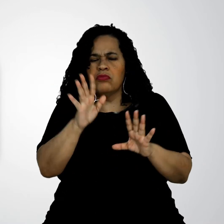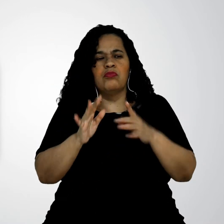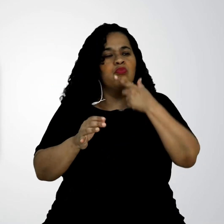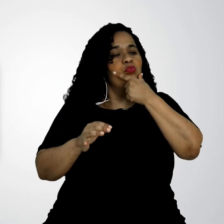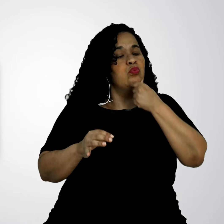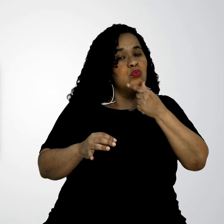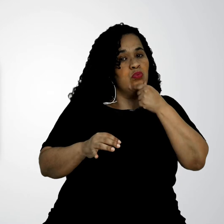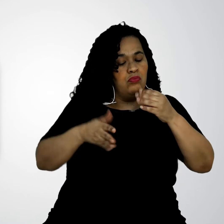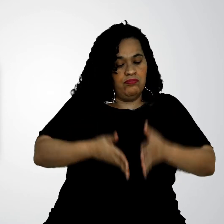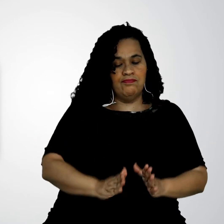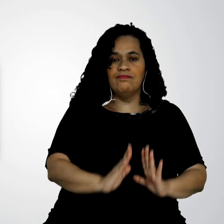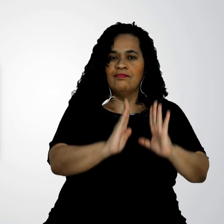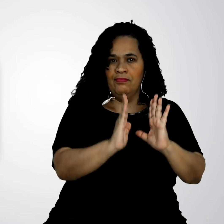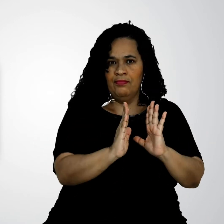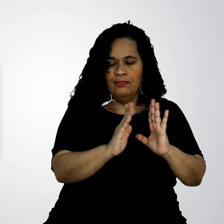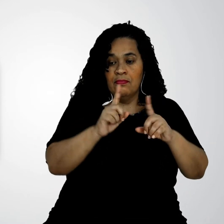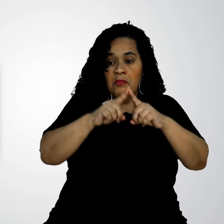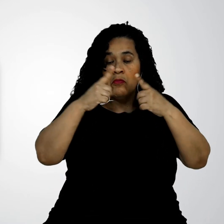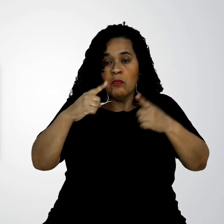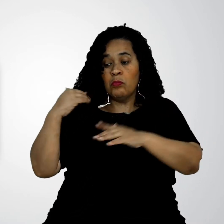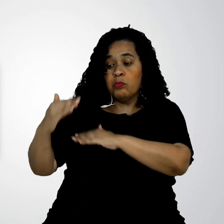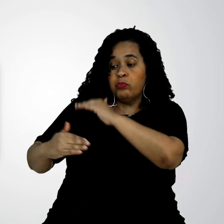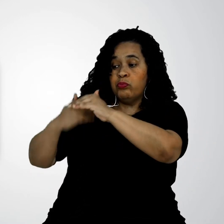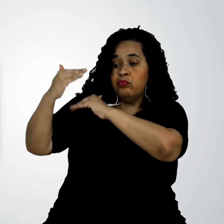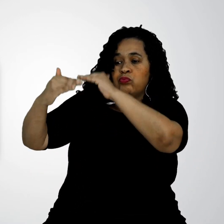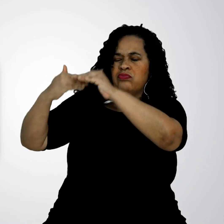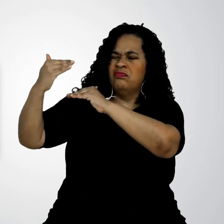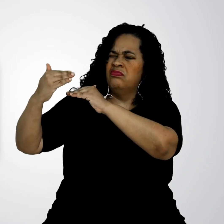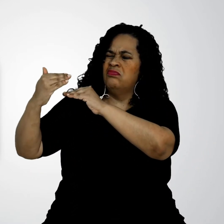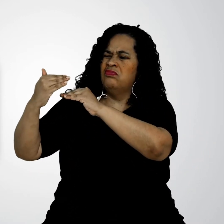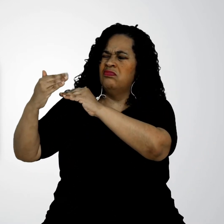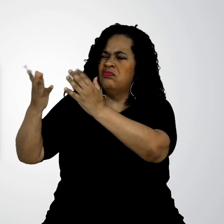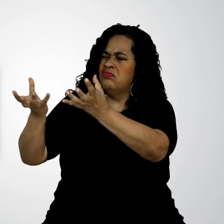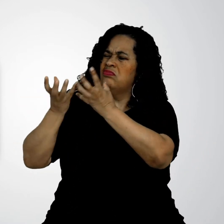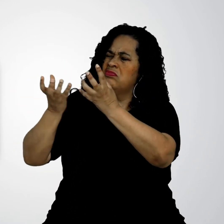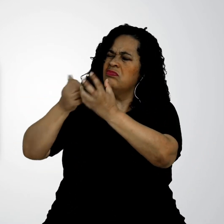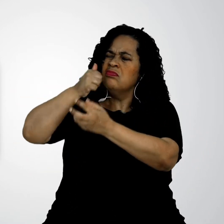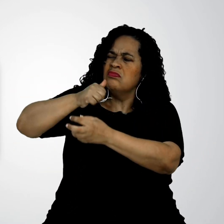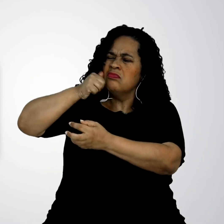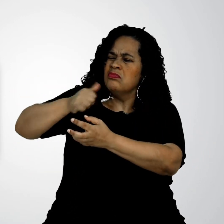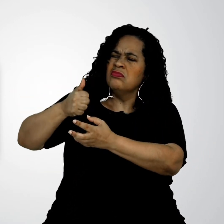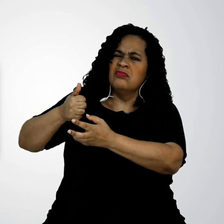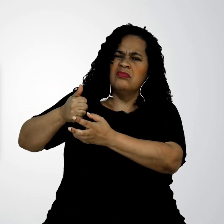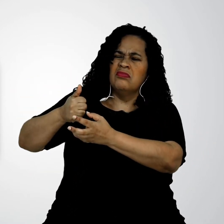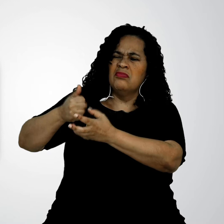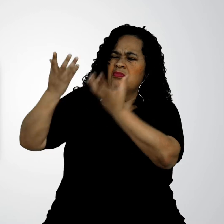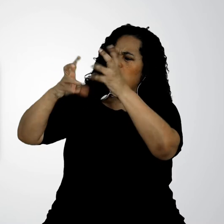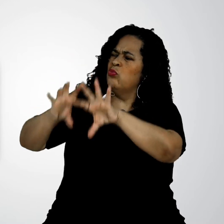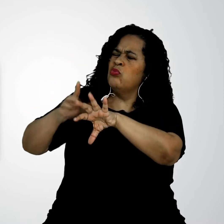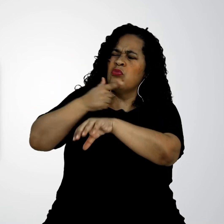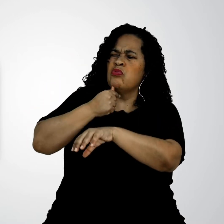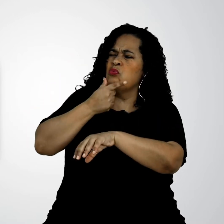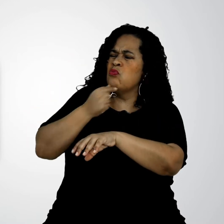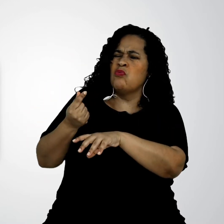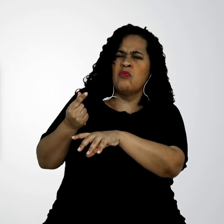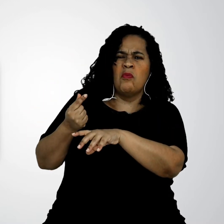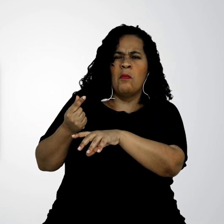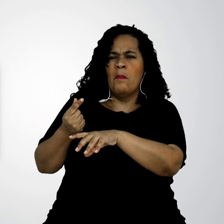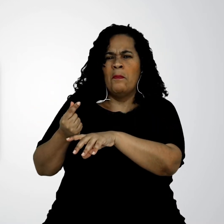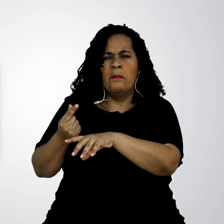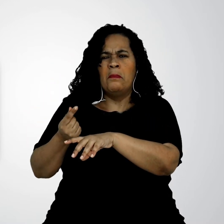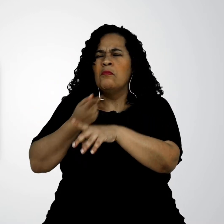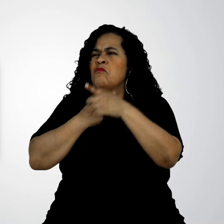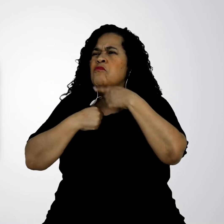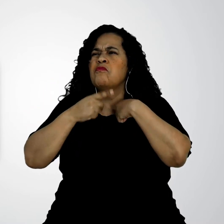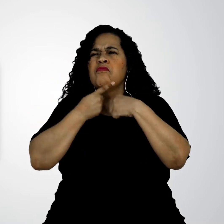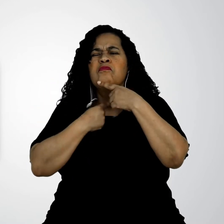ou menos nessa ideia. Sim, sim. O problema é que a gente não consegue mensurar o que isso traz